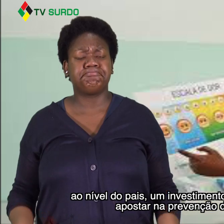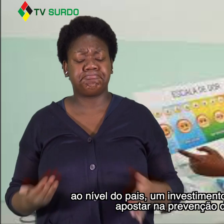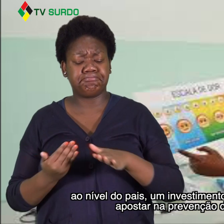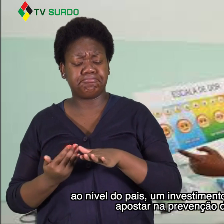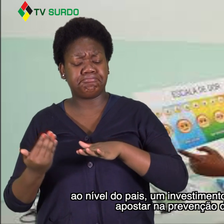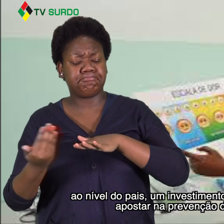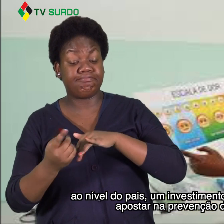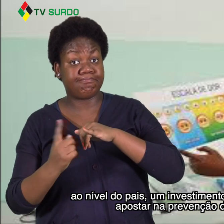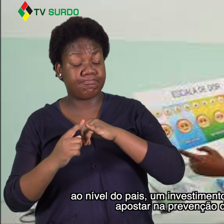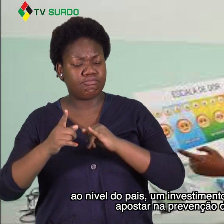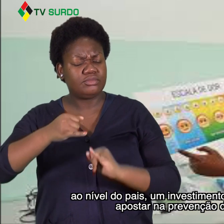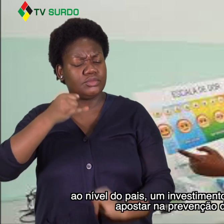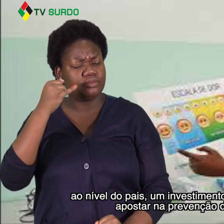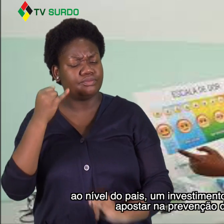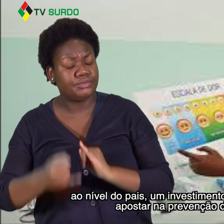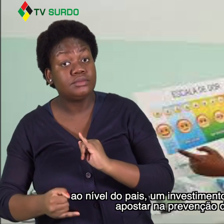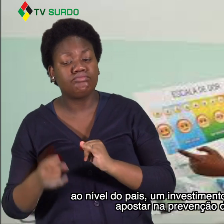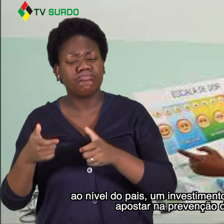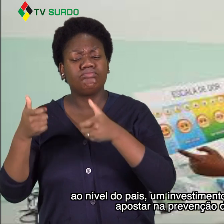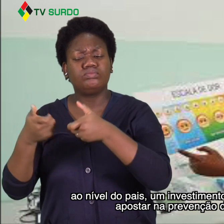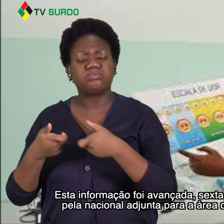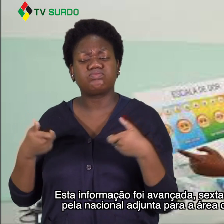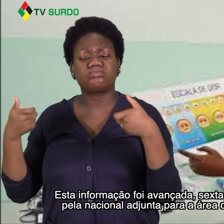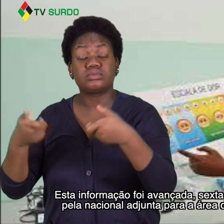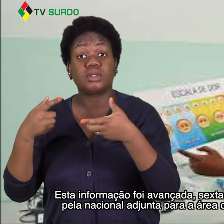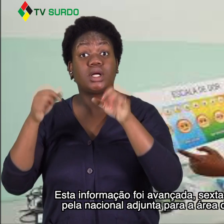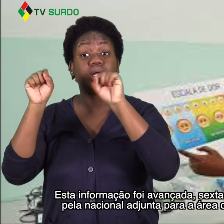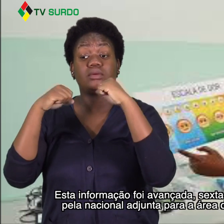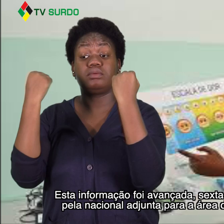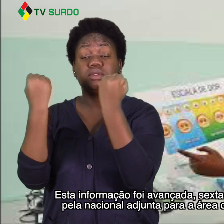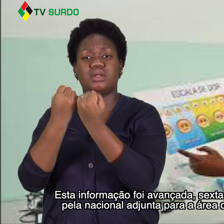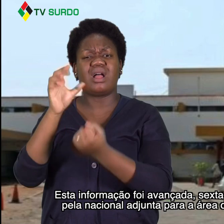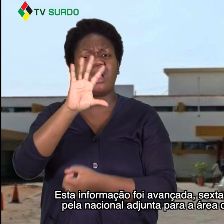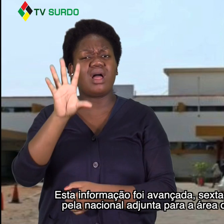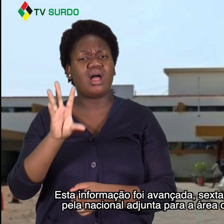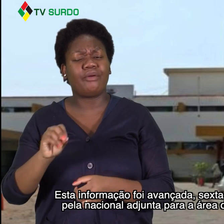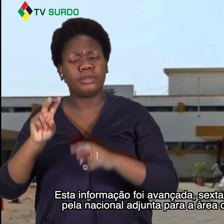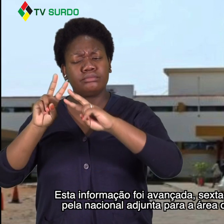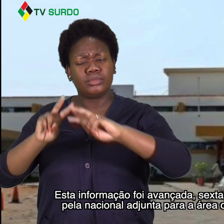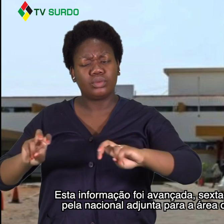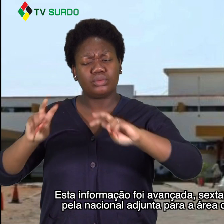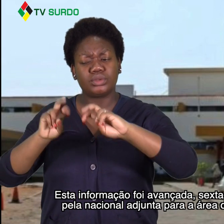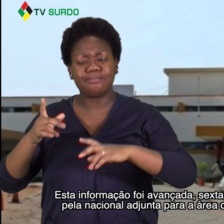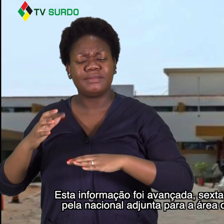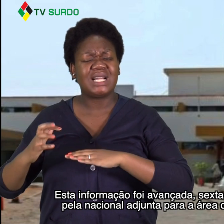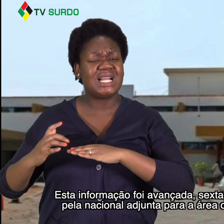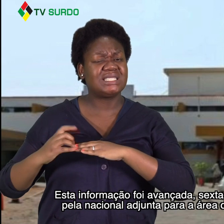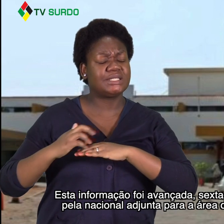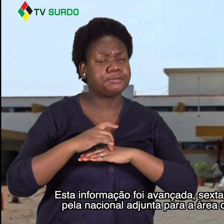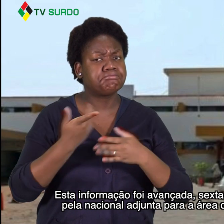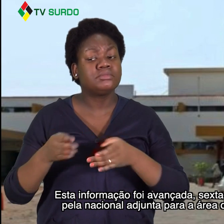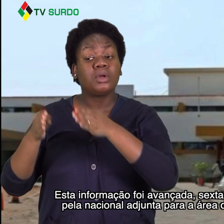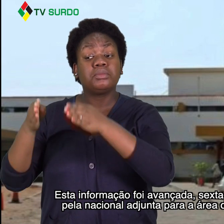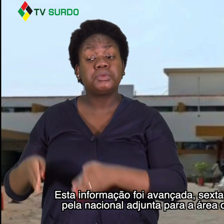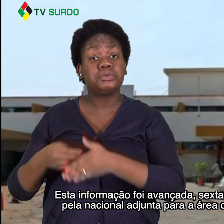que prevê igualmente apostar na prevenção desta doença. Esta informação foi avançada sexta-feira última em